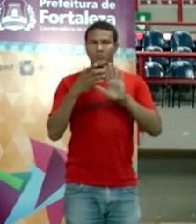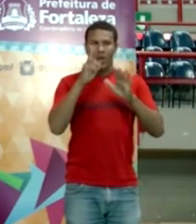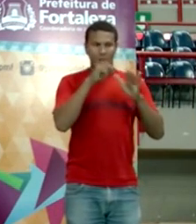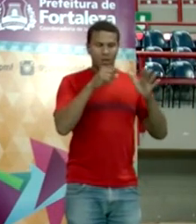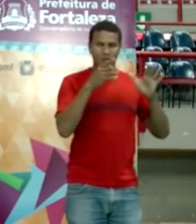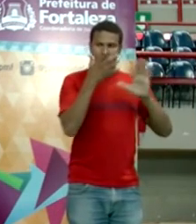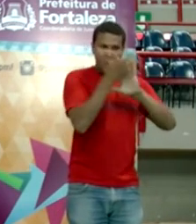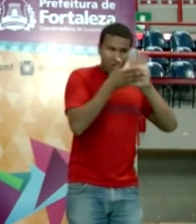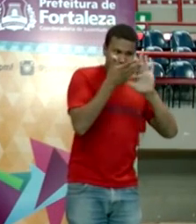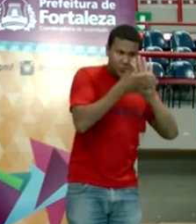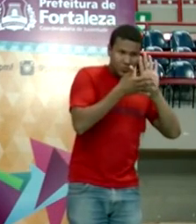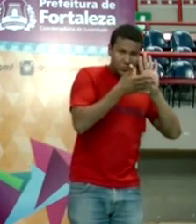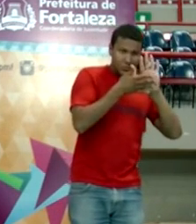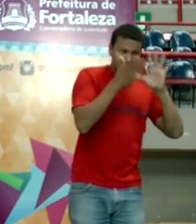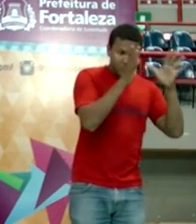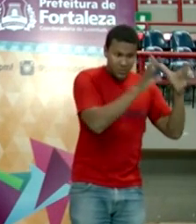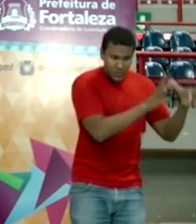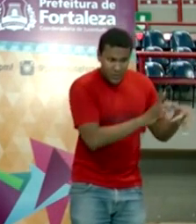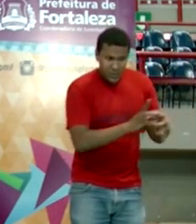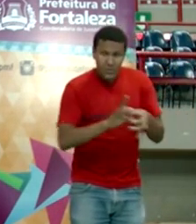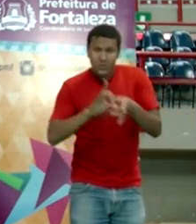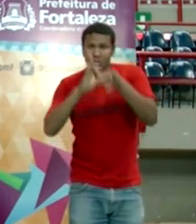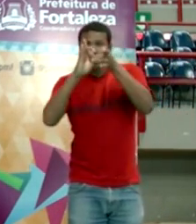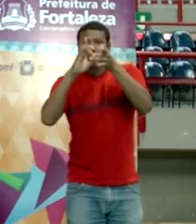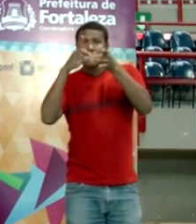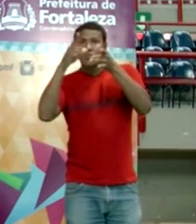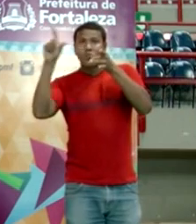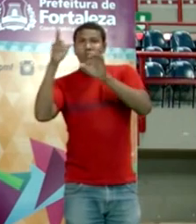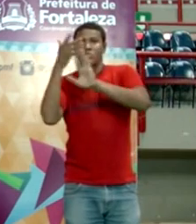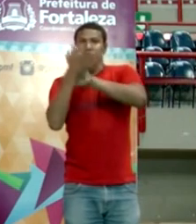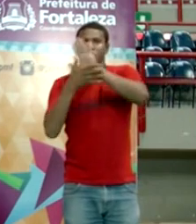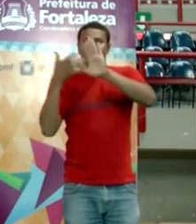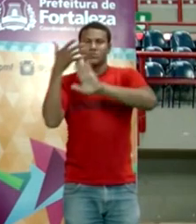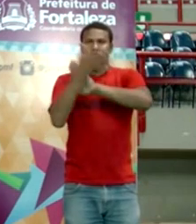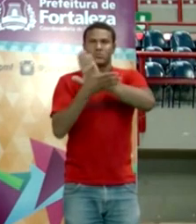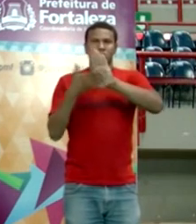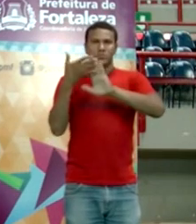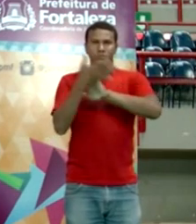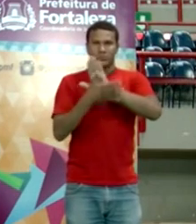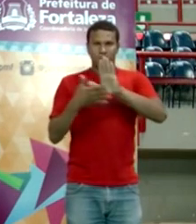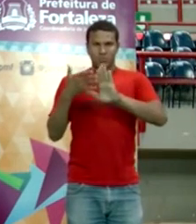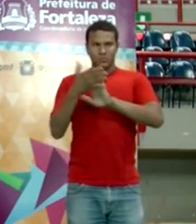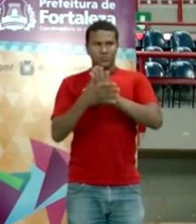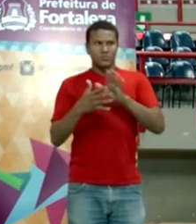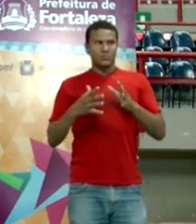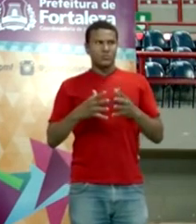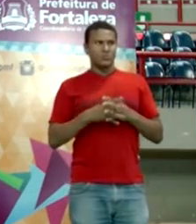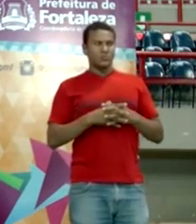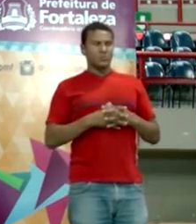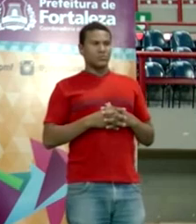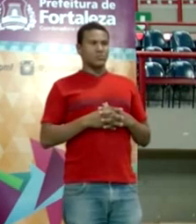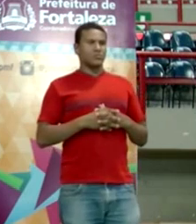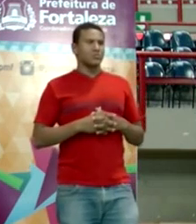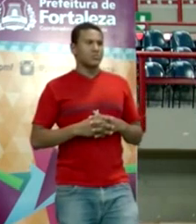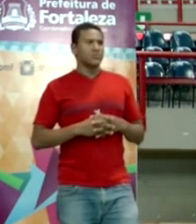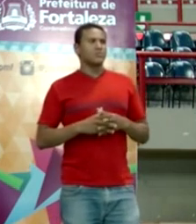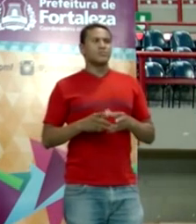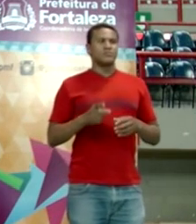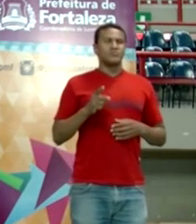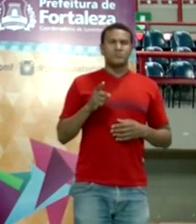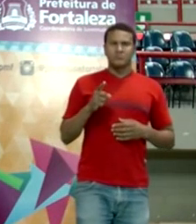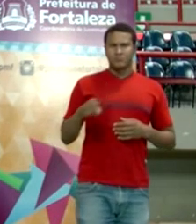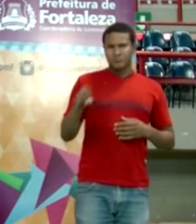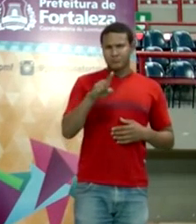é um texto que encaminha para outro texto. Você que